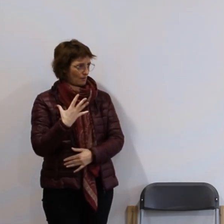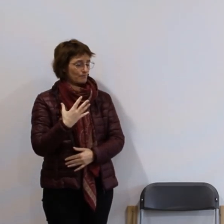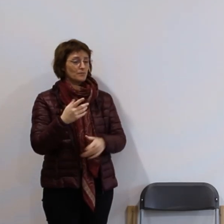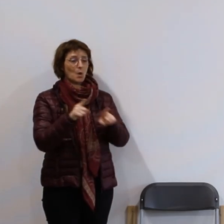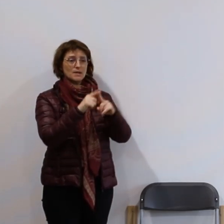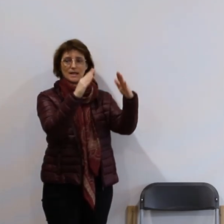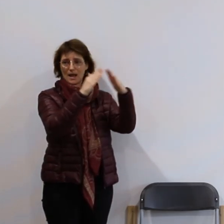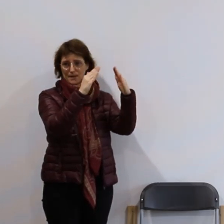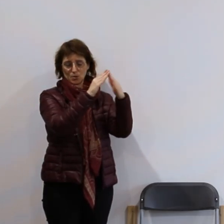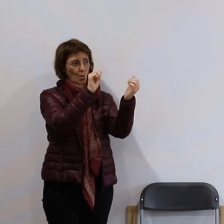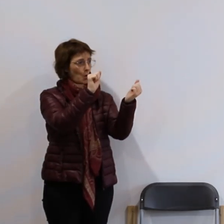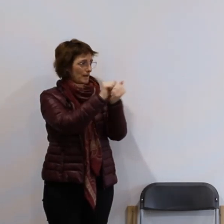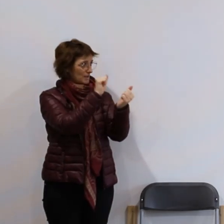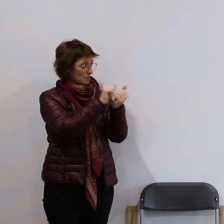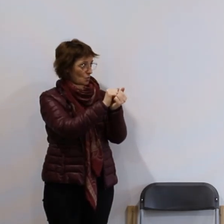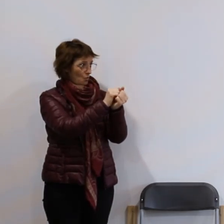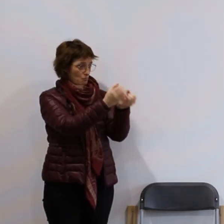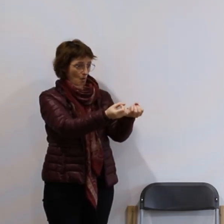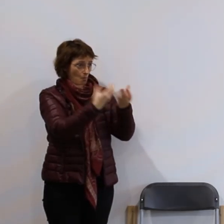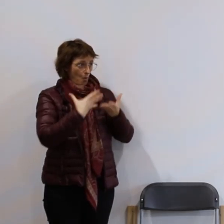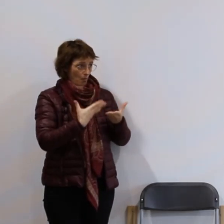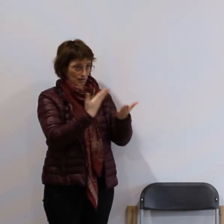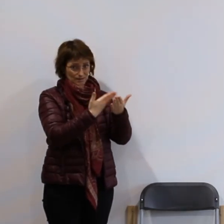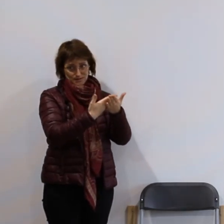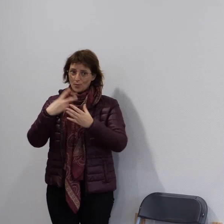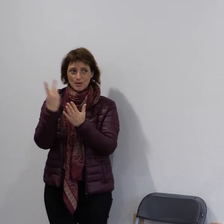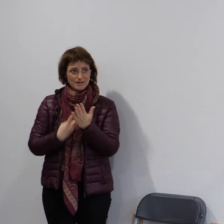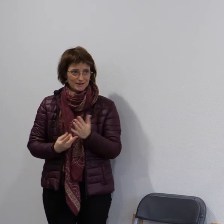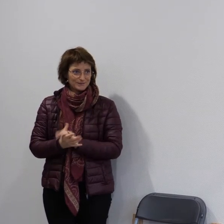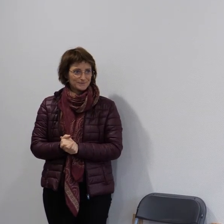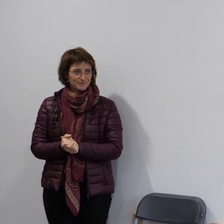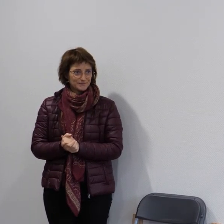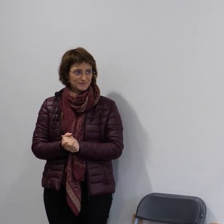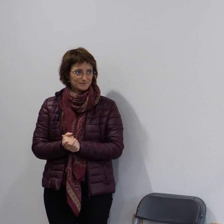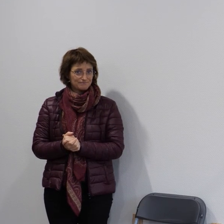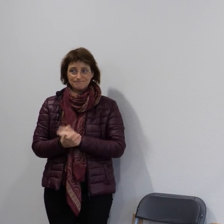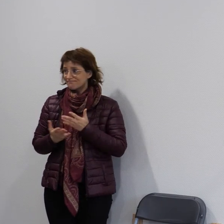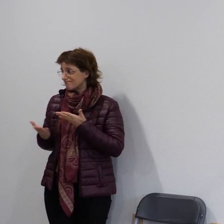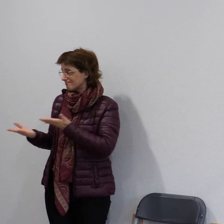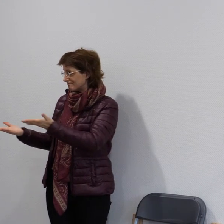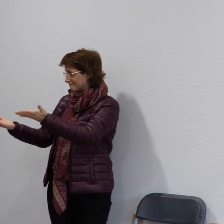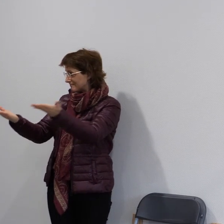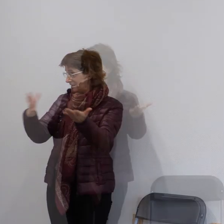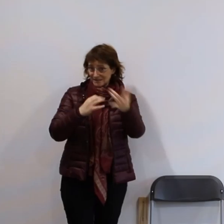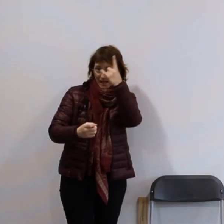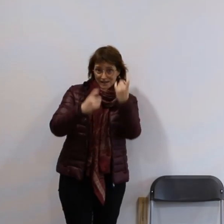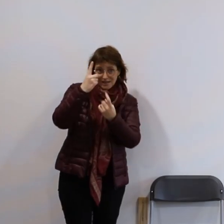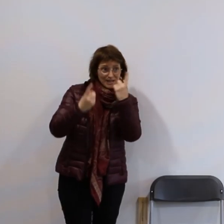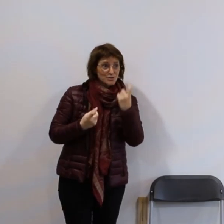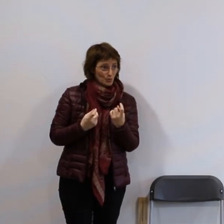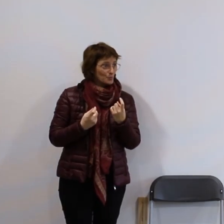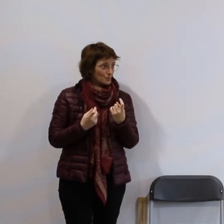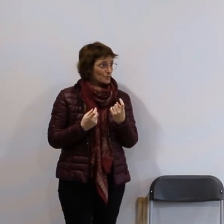maison d'édition a tout de suite pensé à moi pour illustrer le texte de Bernard. Donc, si vous avez des questions, nous